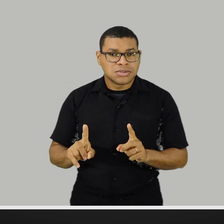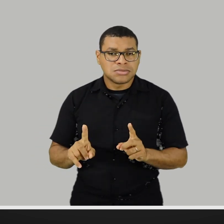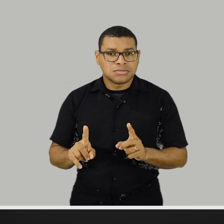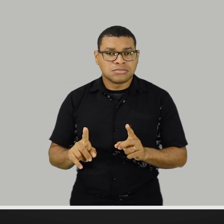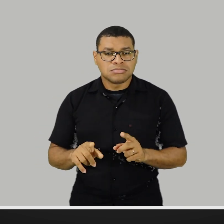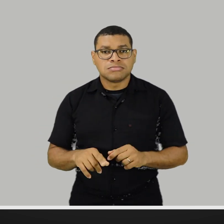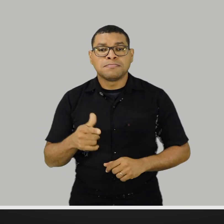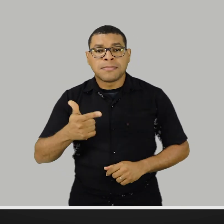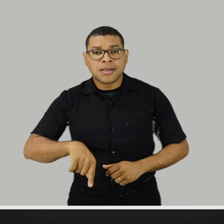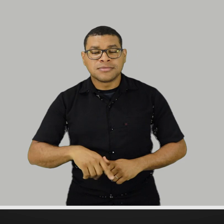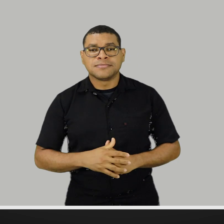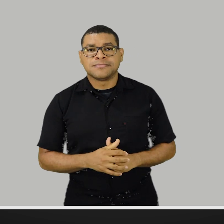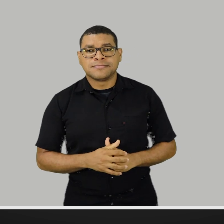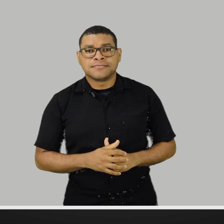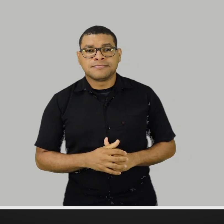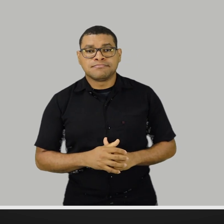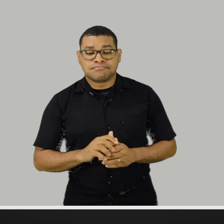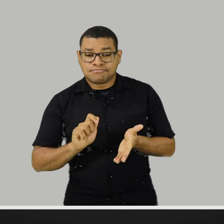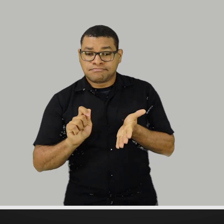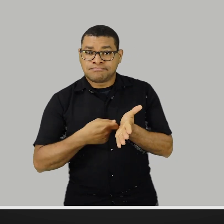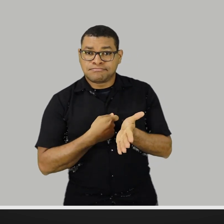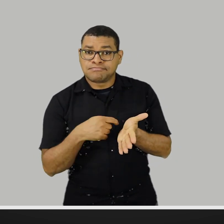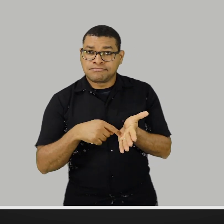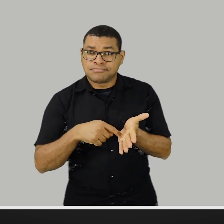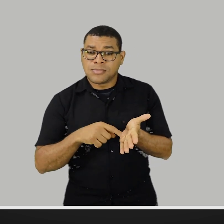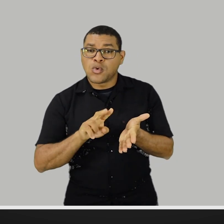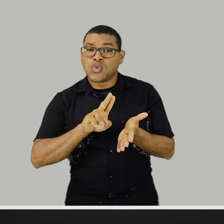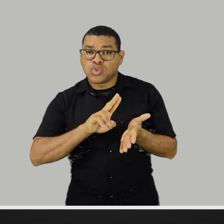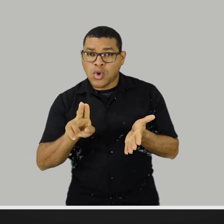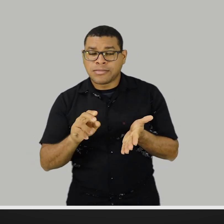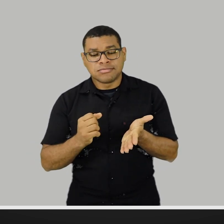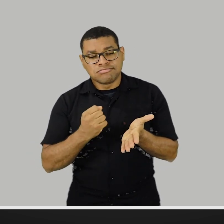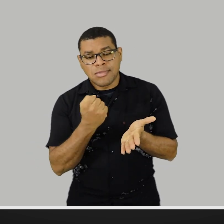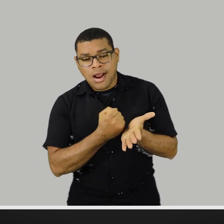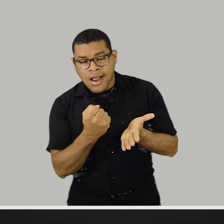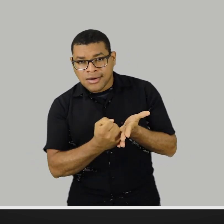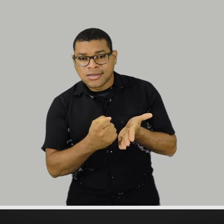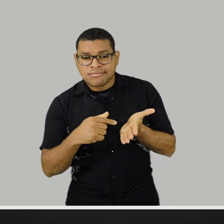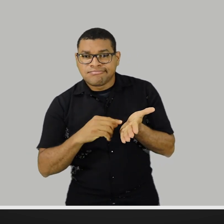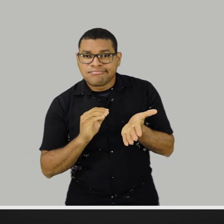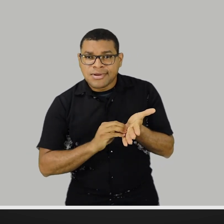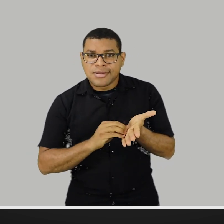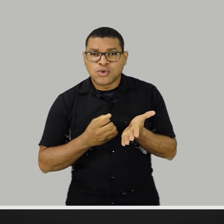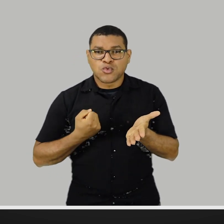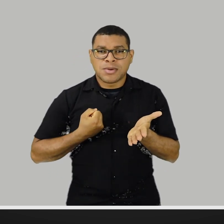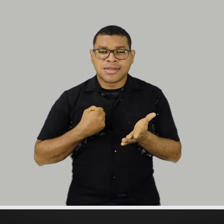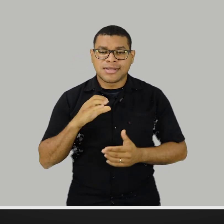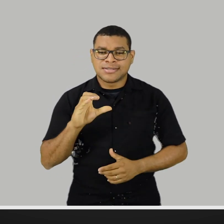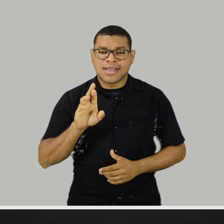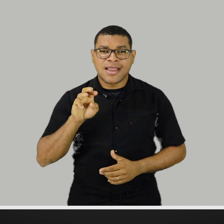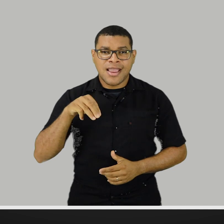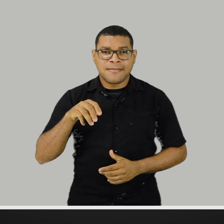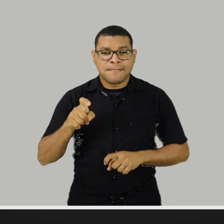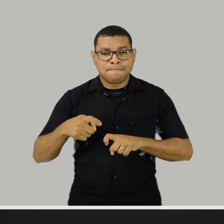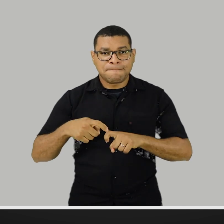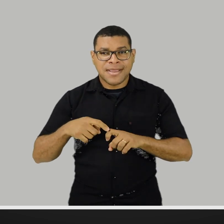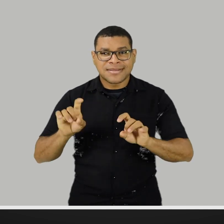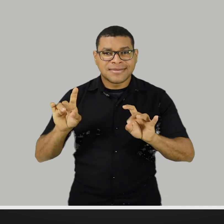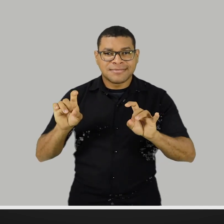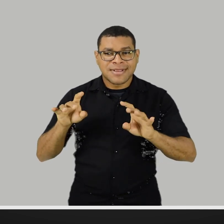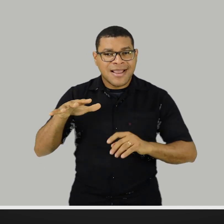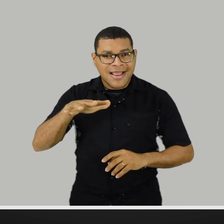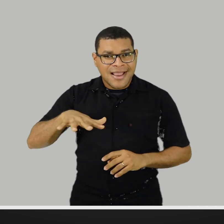assinatura o nome e o carimbo com o número do CRM do médico especialista na área da deficiência